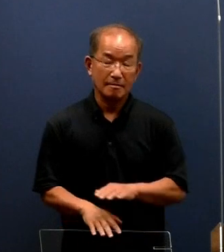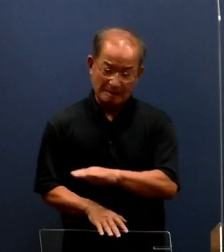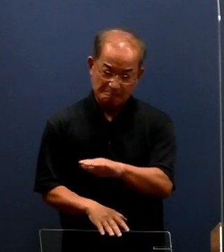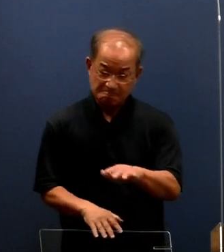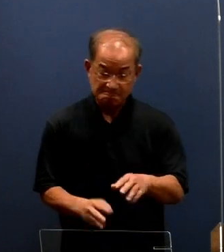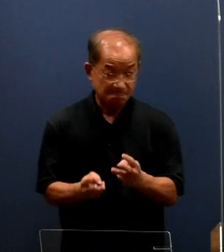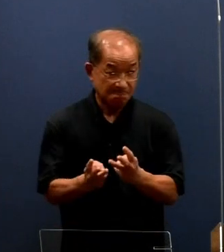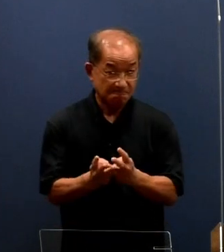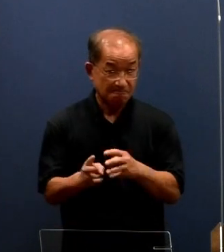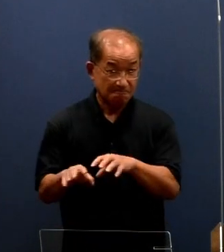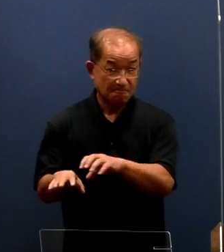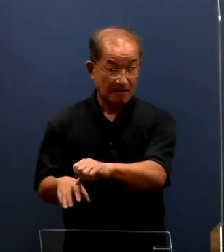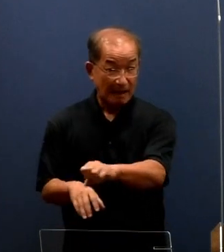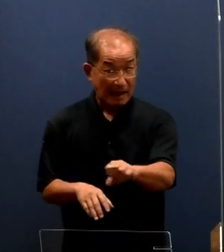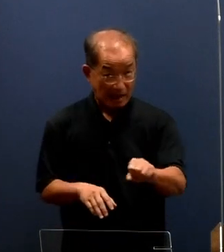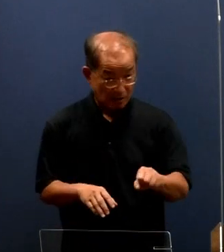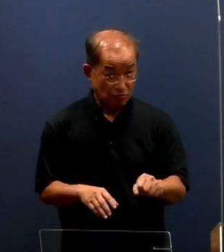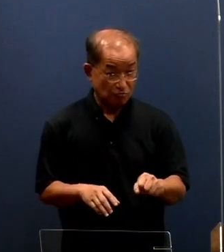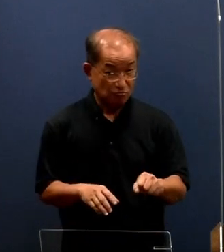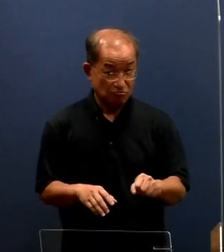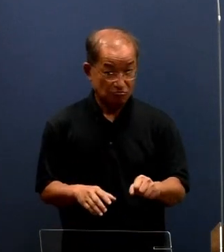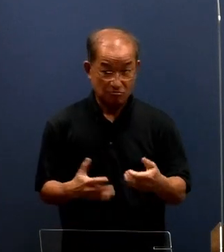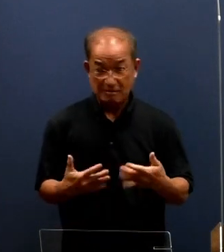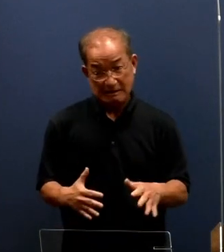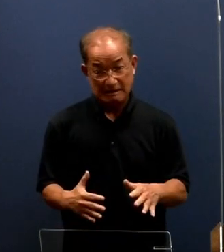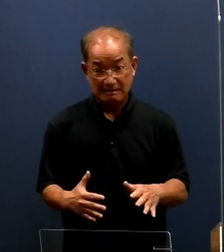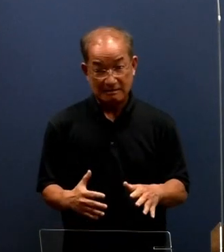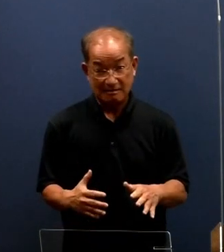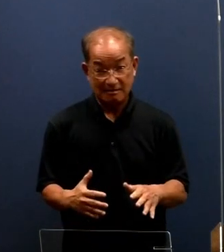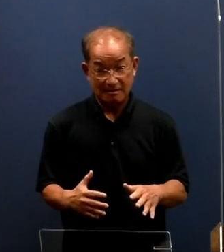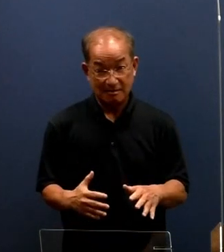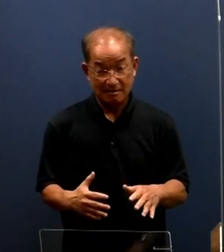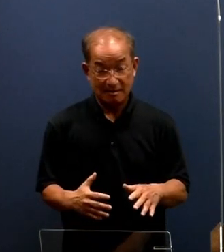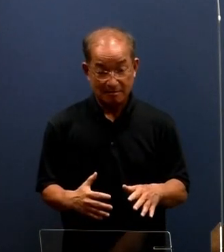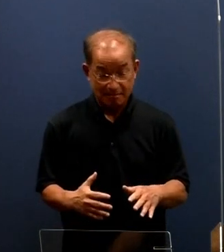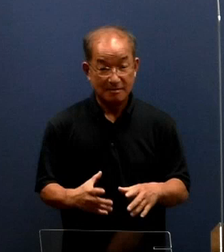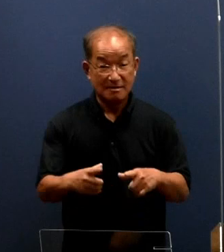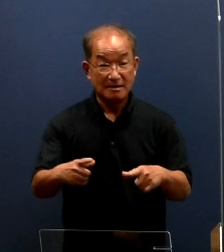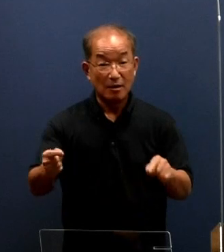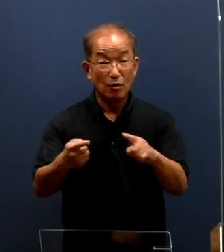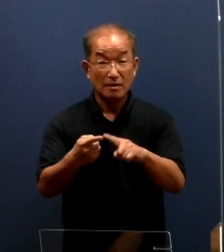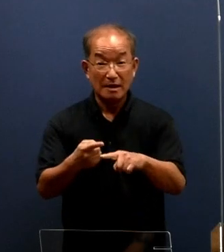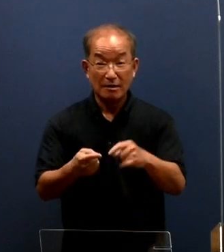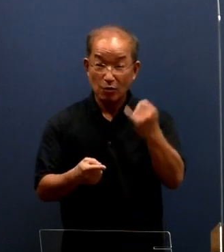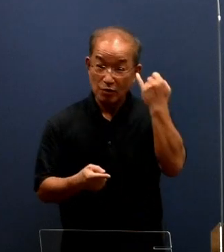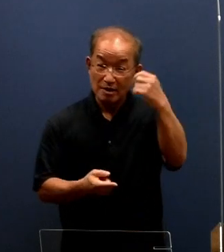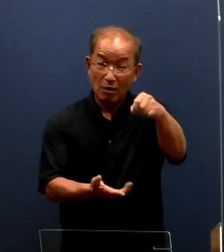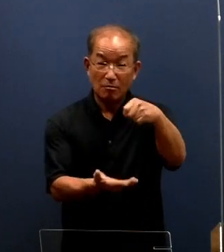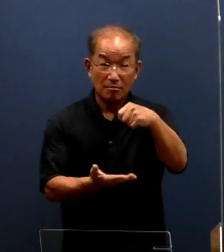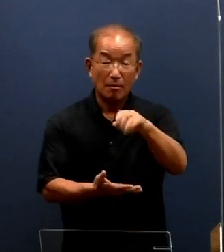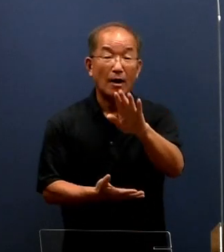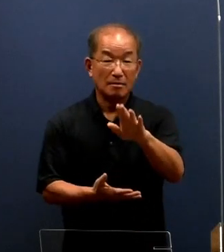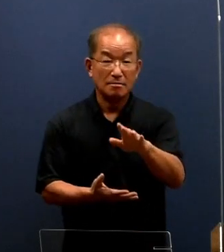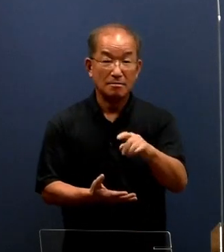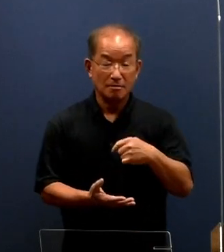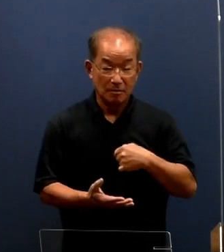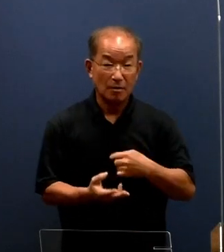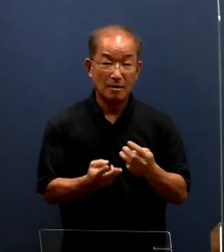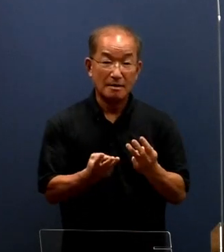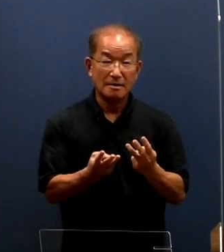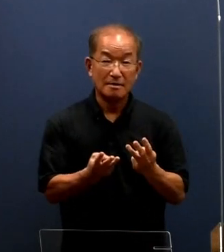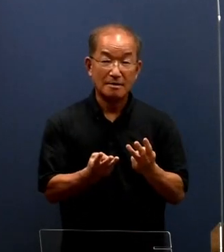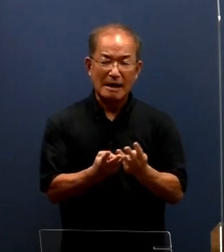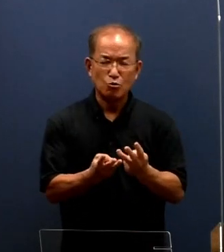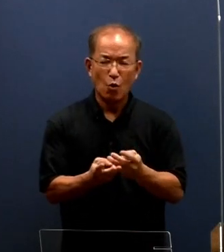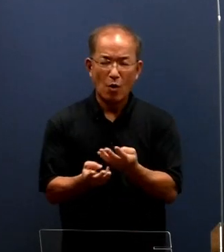ということを言う人が、まあ、県内ではいませんよ、全国的にはいますけど、我々数を数えるためにや